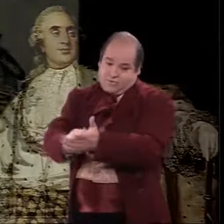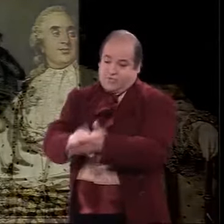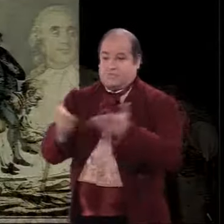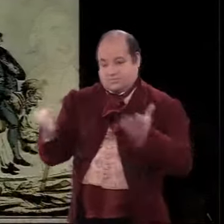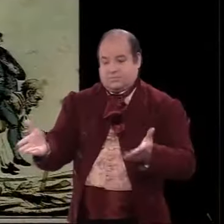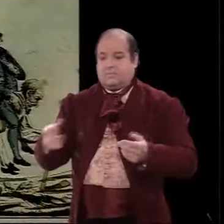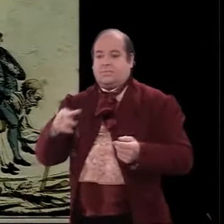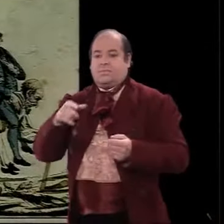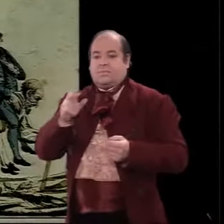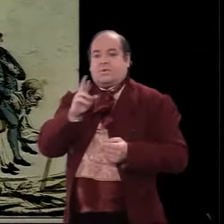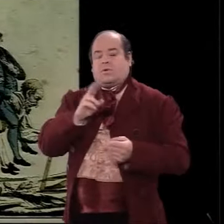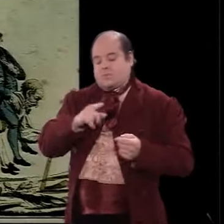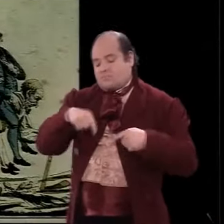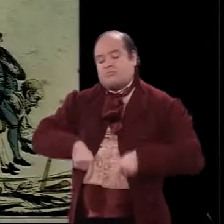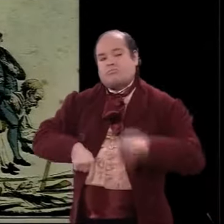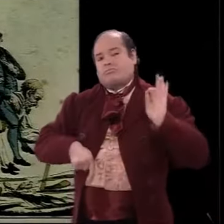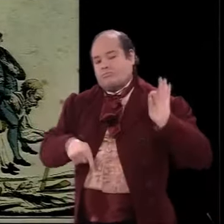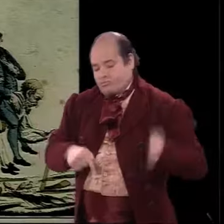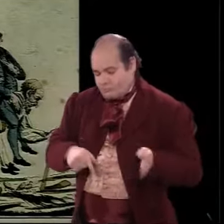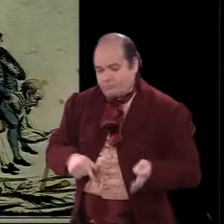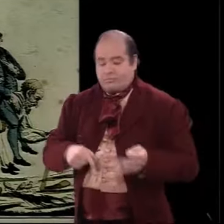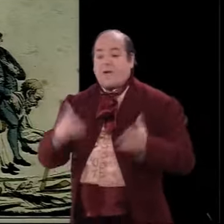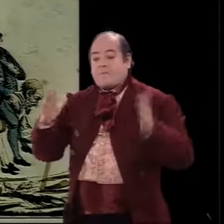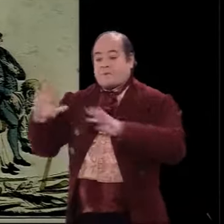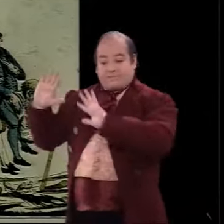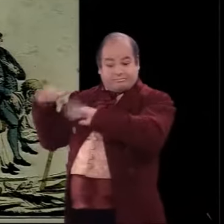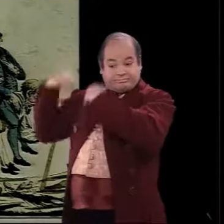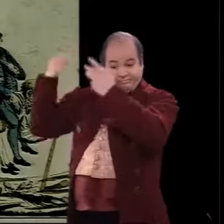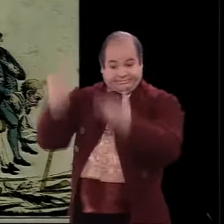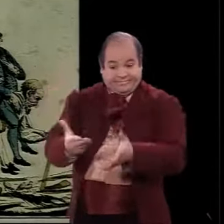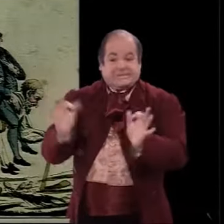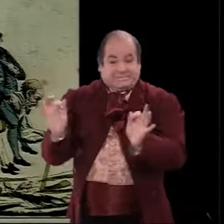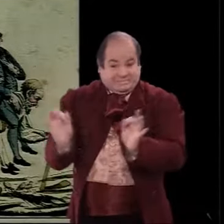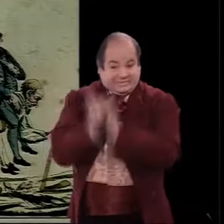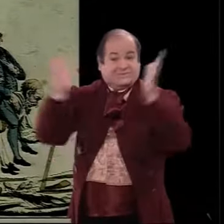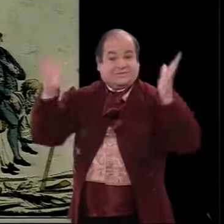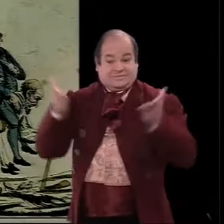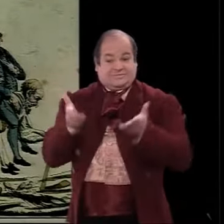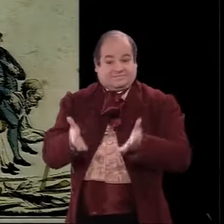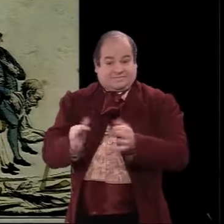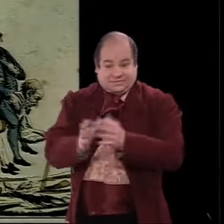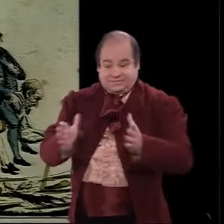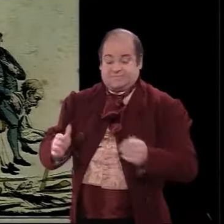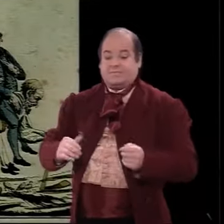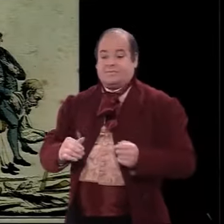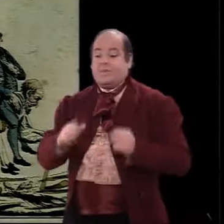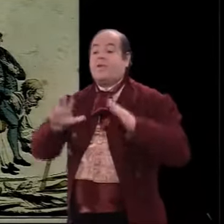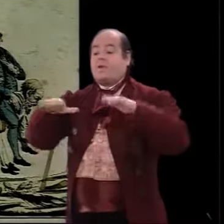Mais pour voter des impôts nouveaux, il faut réunir les États généraux. La réunion des États généraux constitue un événement tout